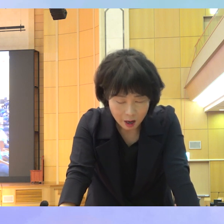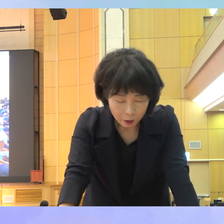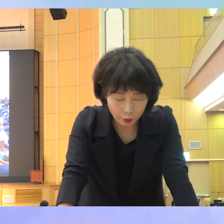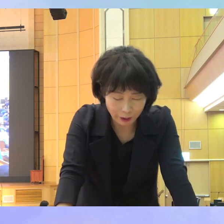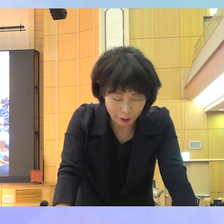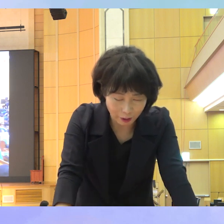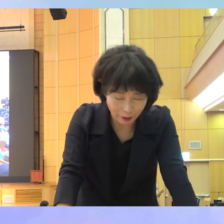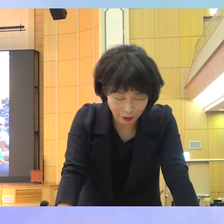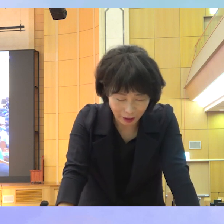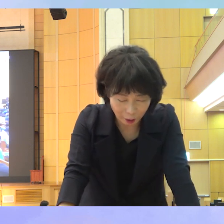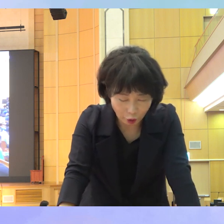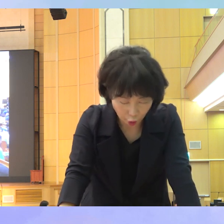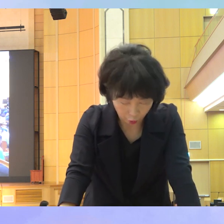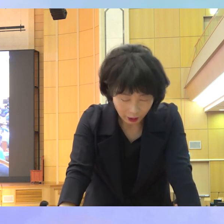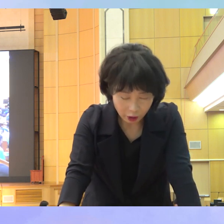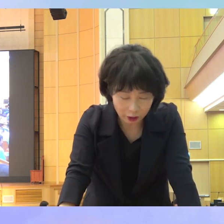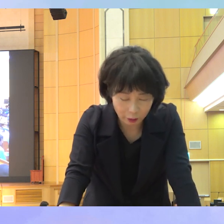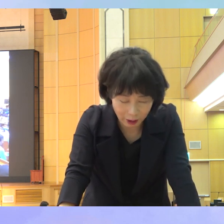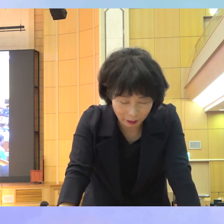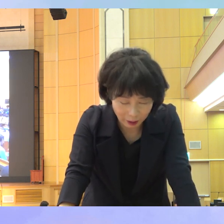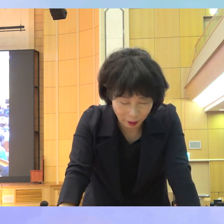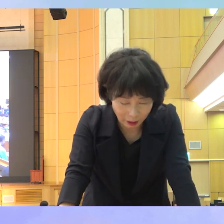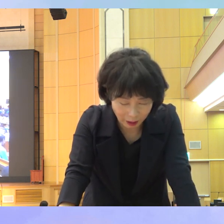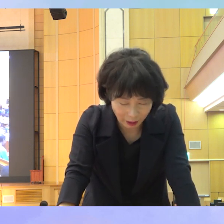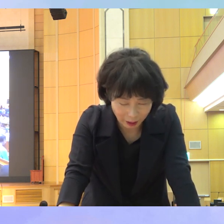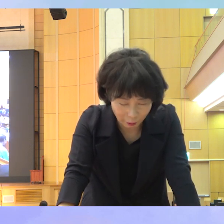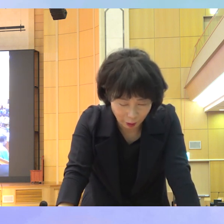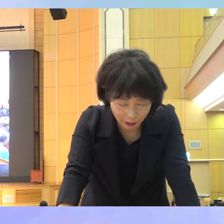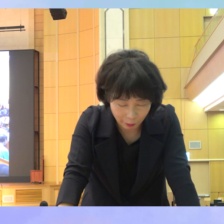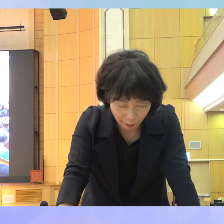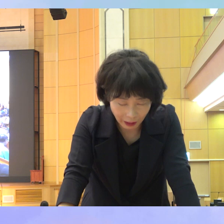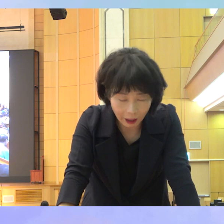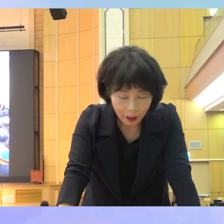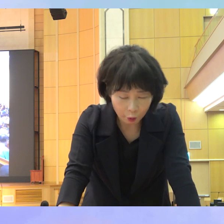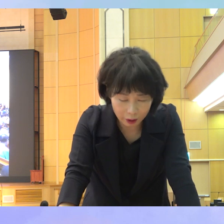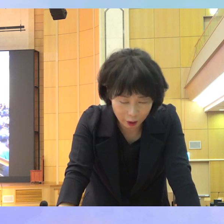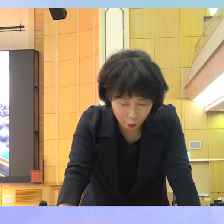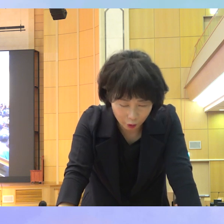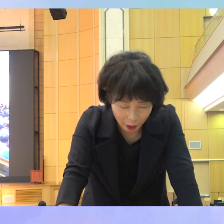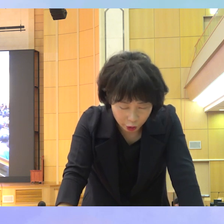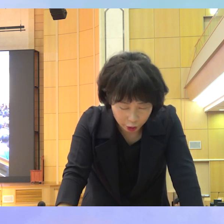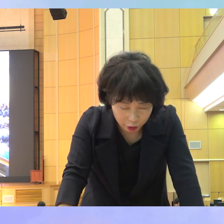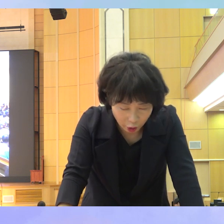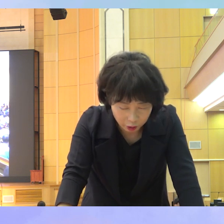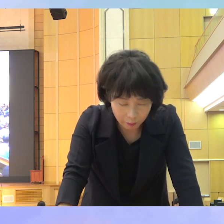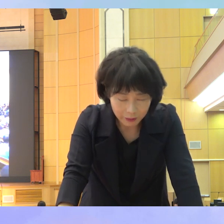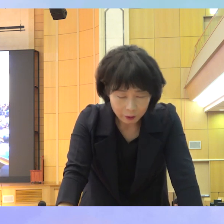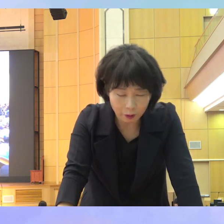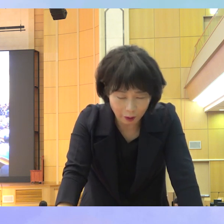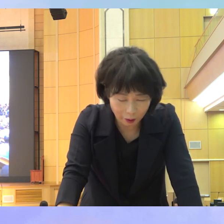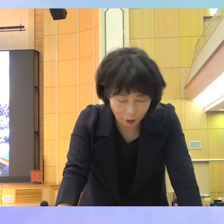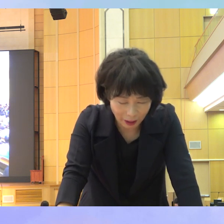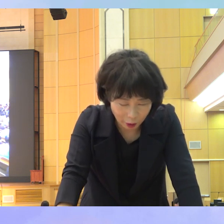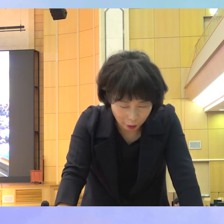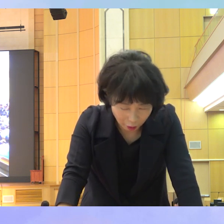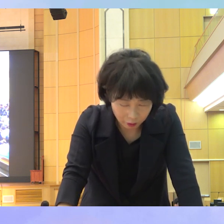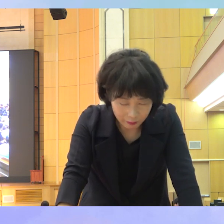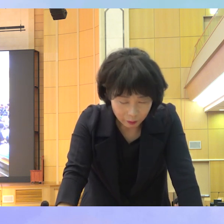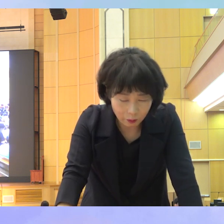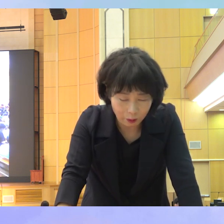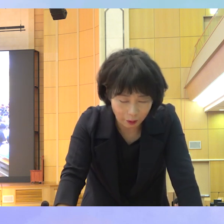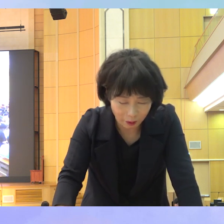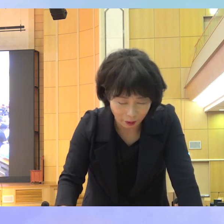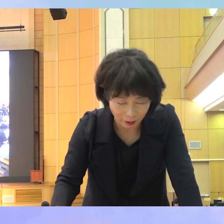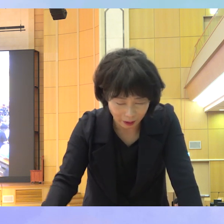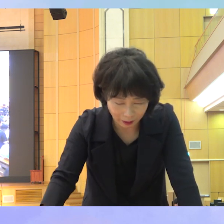배설물로 여김은 그리스도를 얻기 위함이다. 그리고 내가 온전히 이루기 위해서 표대를